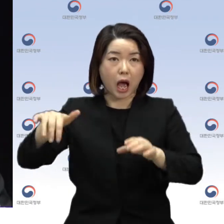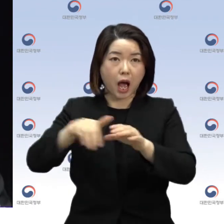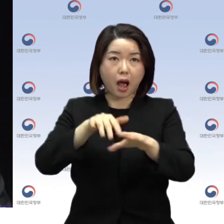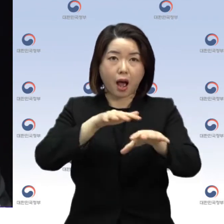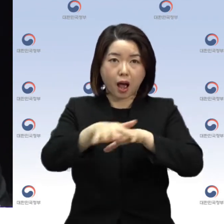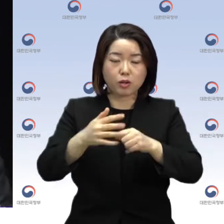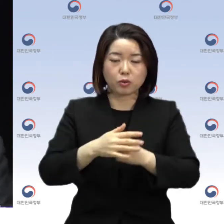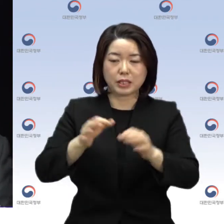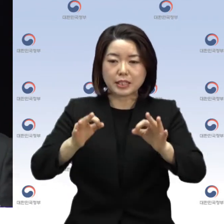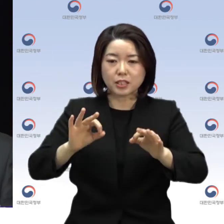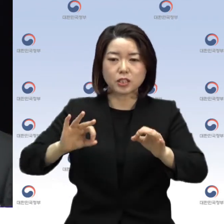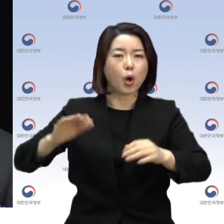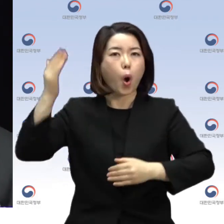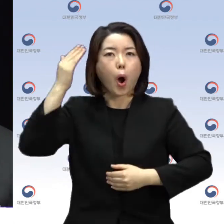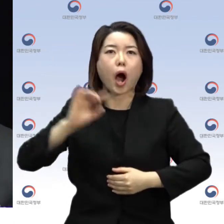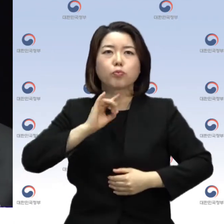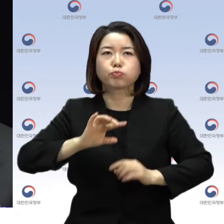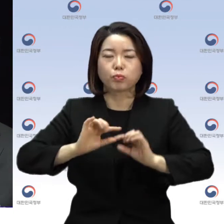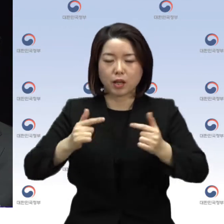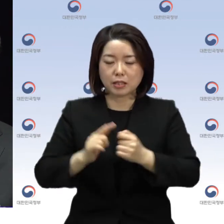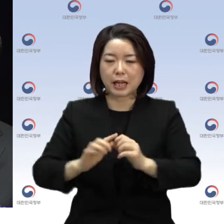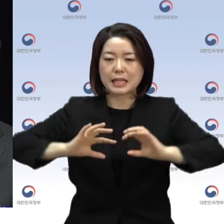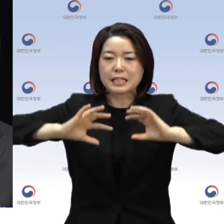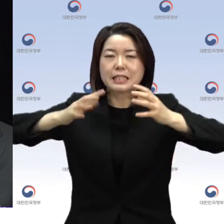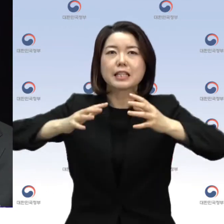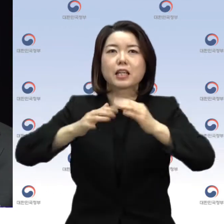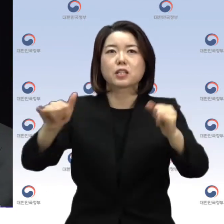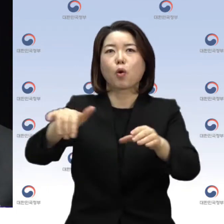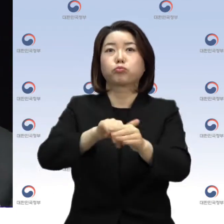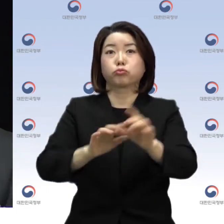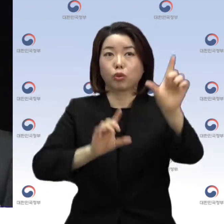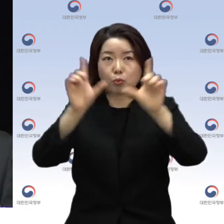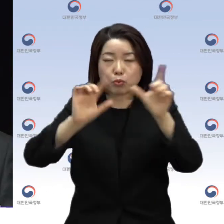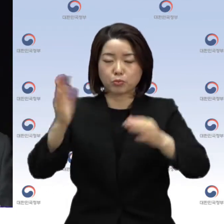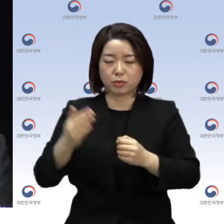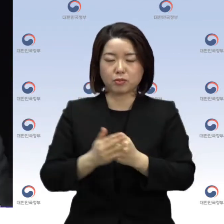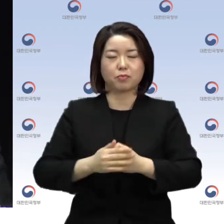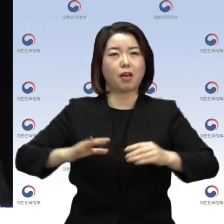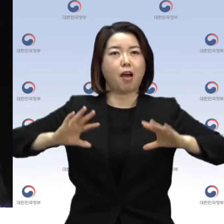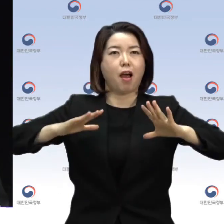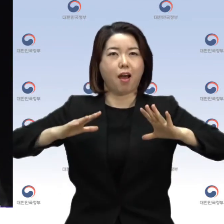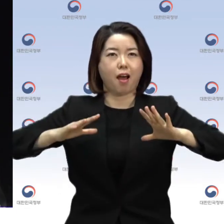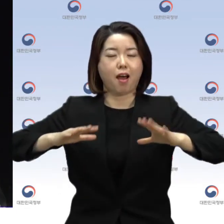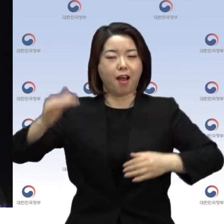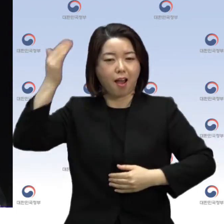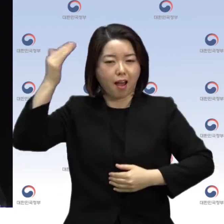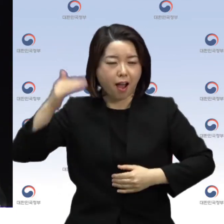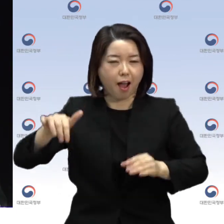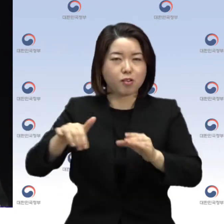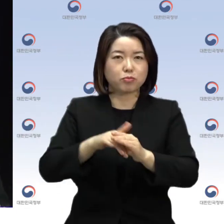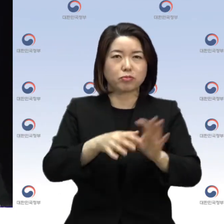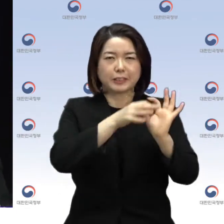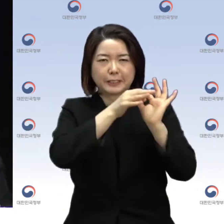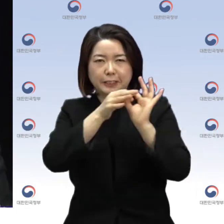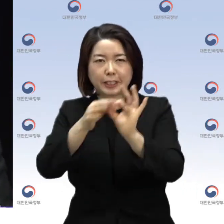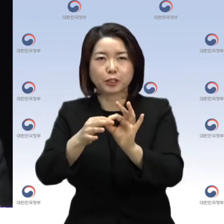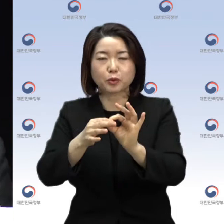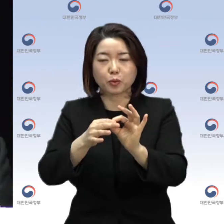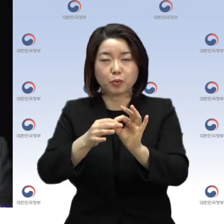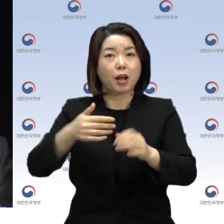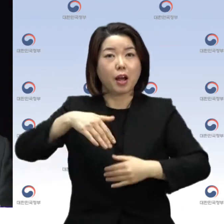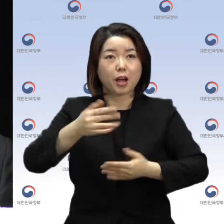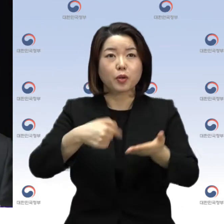넘어서 세계인의 문화 현상이 되었습니다. 자랑스러운 한류 열풍을 지속적으로 유지해 나가기 위해서는 그